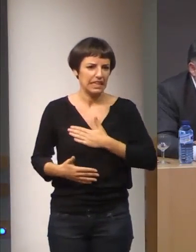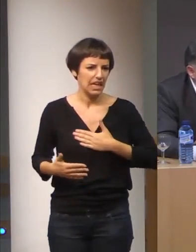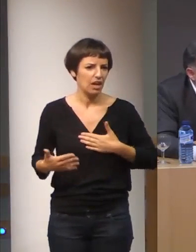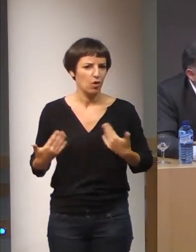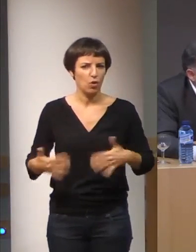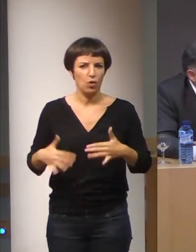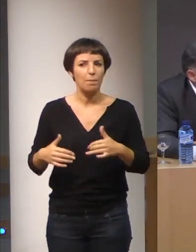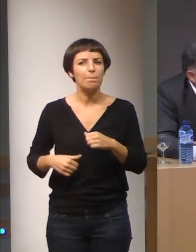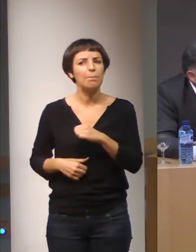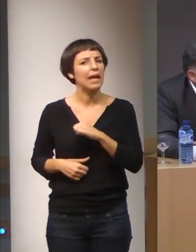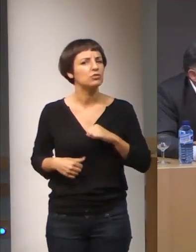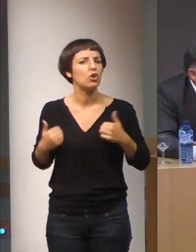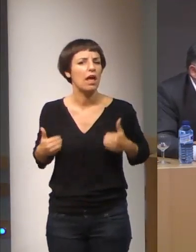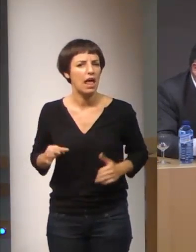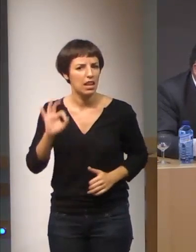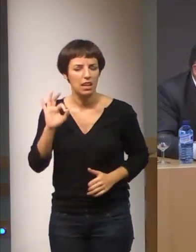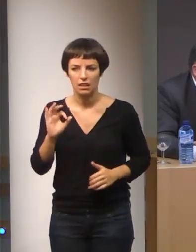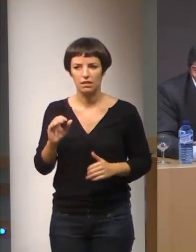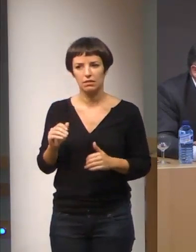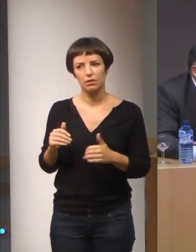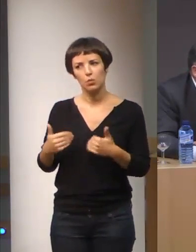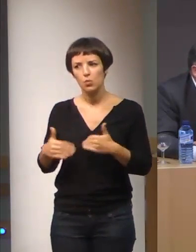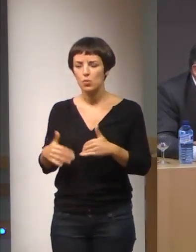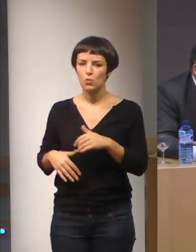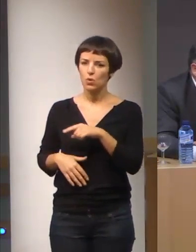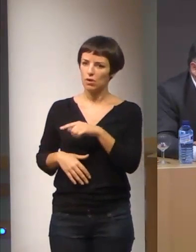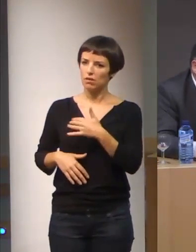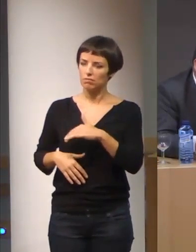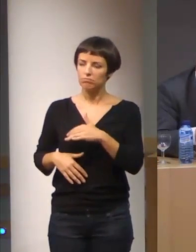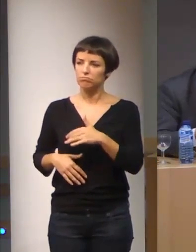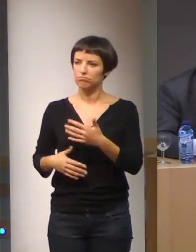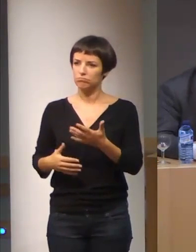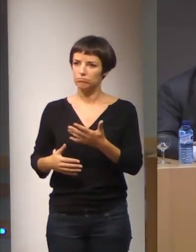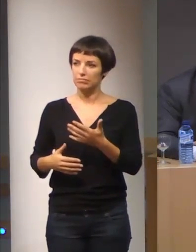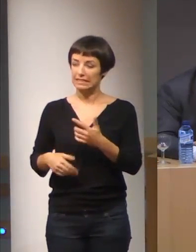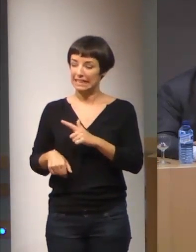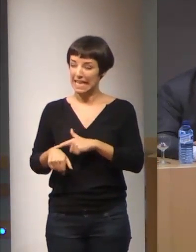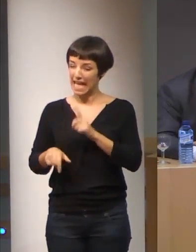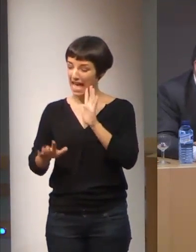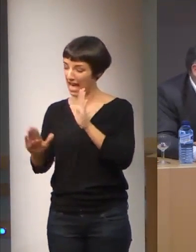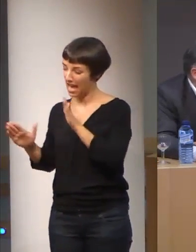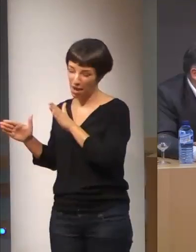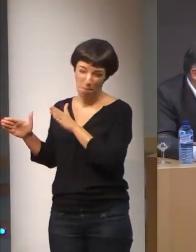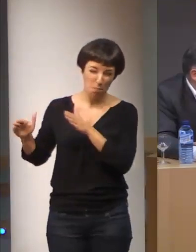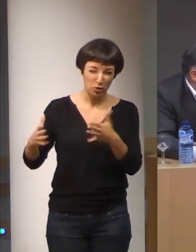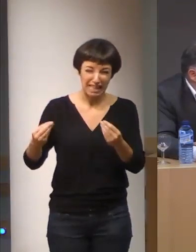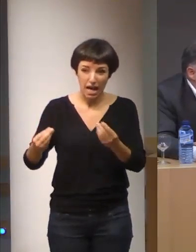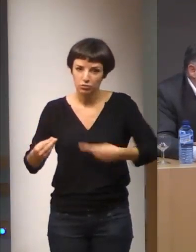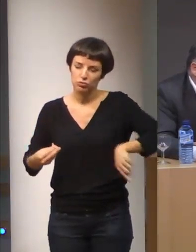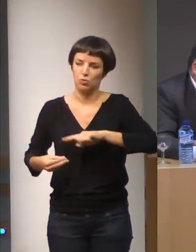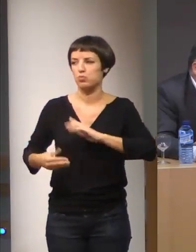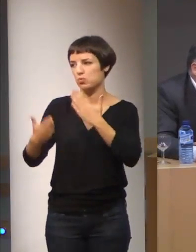ttulo muy personal eh Bueno pues que se haya que haya invertido tanto tiempo en en nosotros